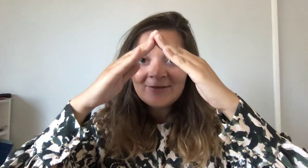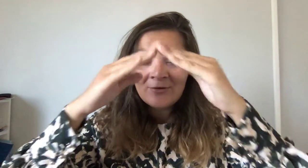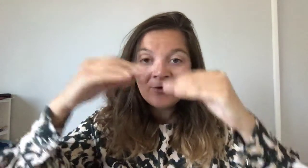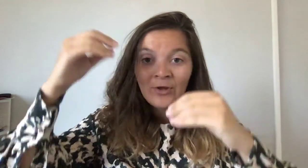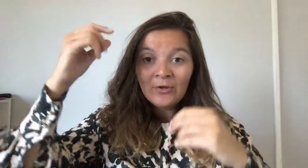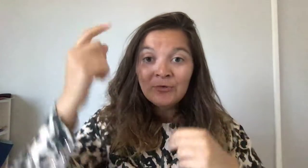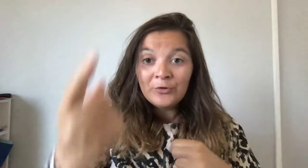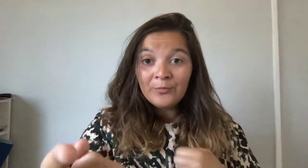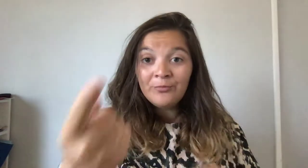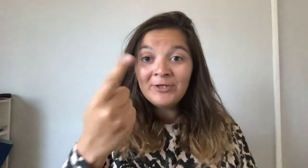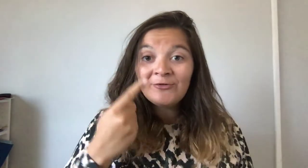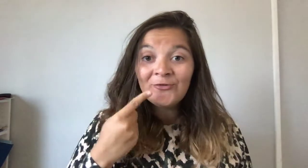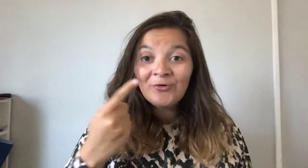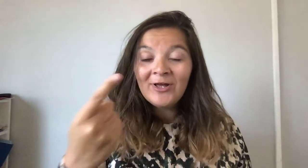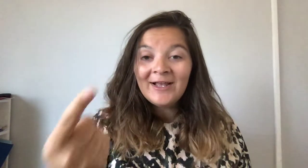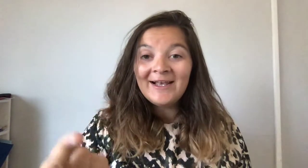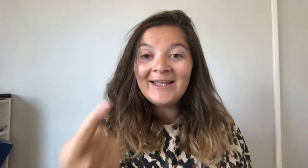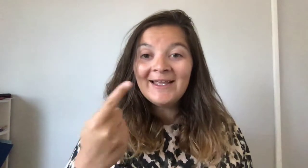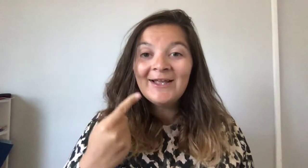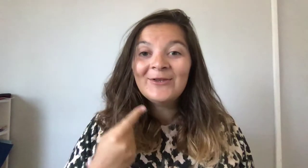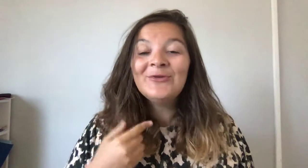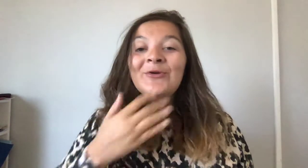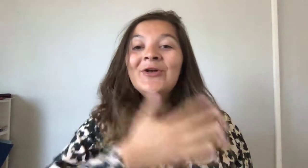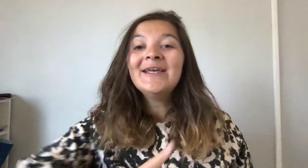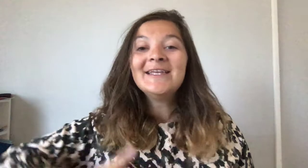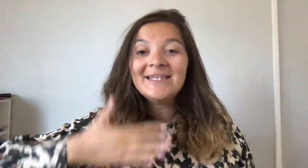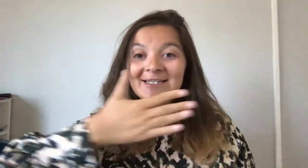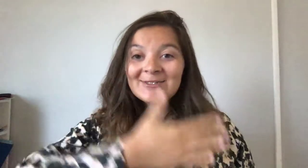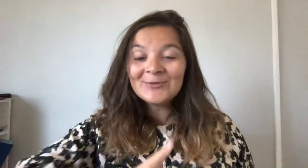maisonnette. Depuis tous les deux, ils sont